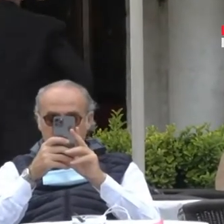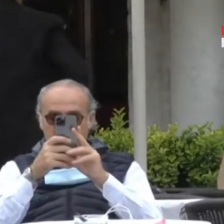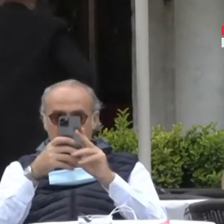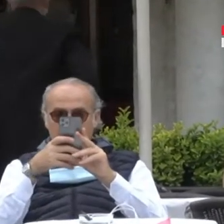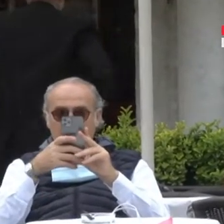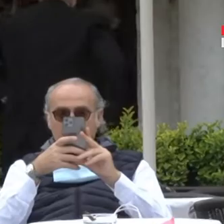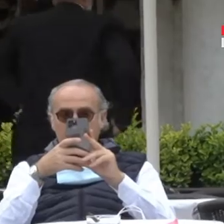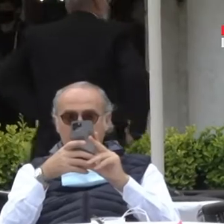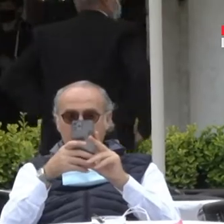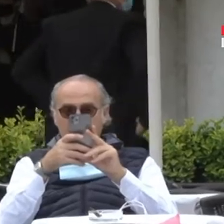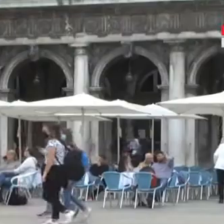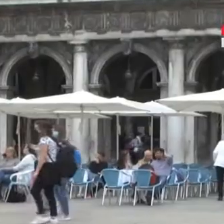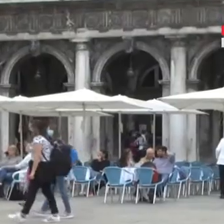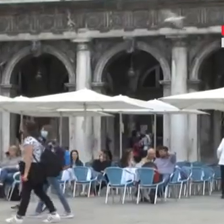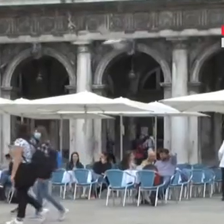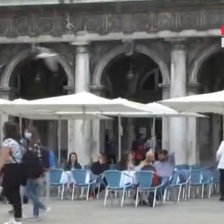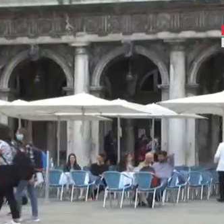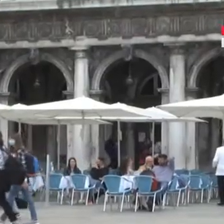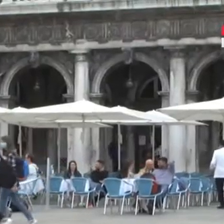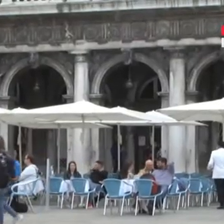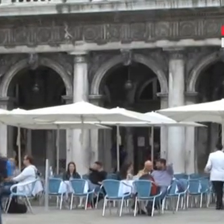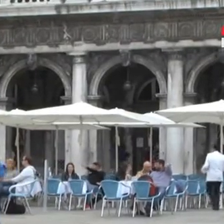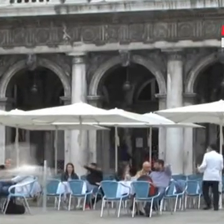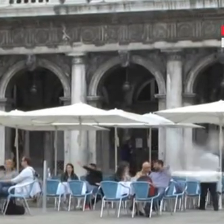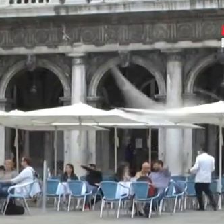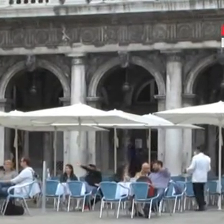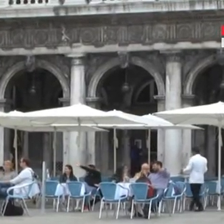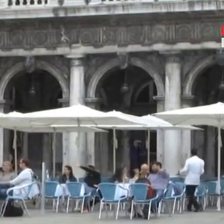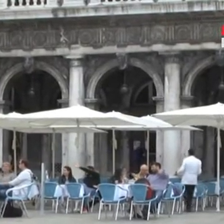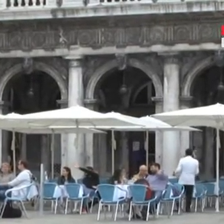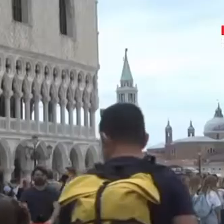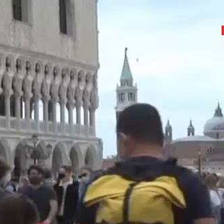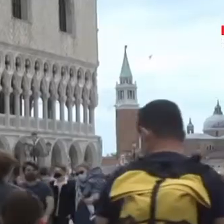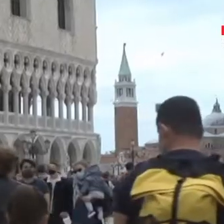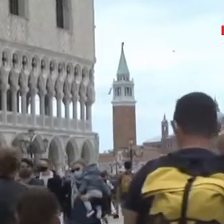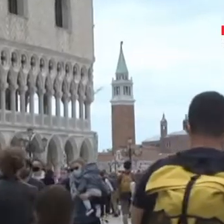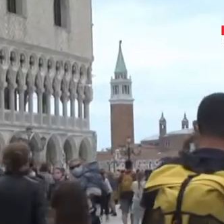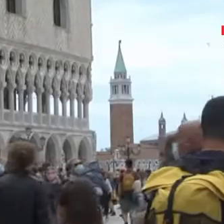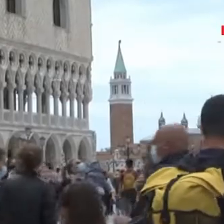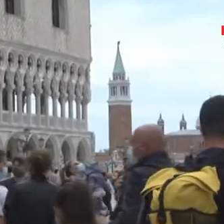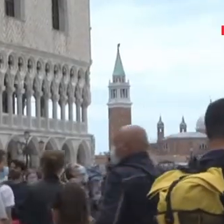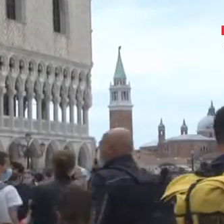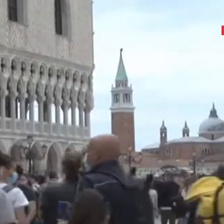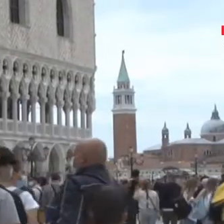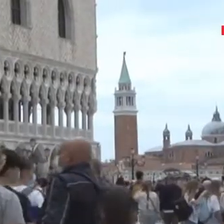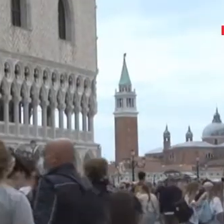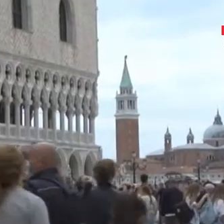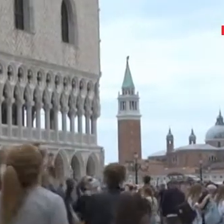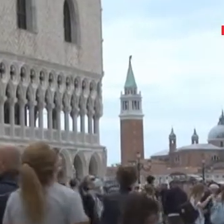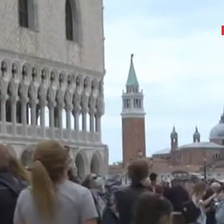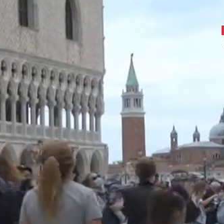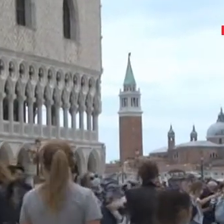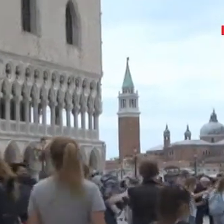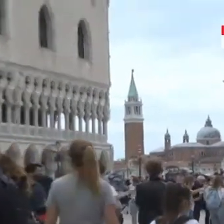che questa apertura di questi due eventi segnano la ripartenza, segnano l'inizio di quel percorso difficile che però